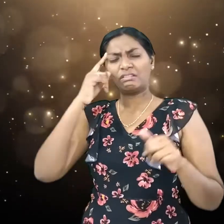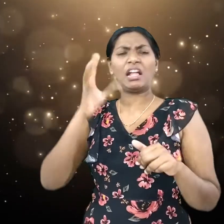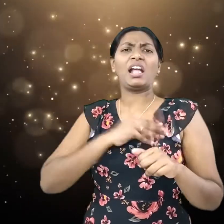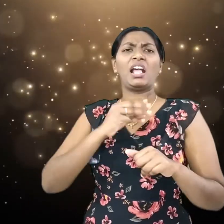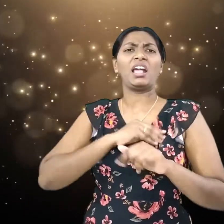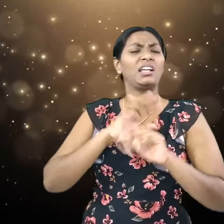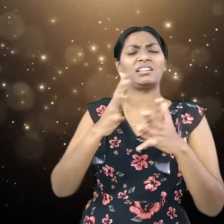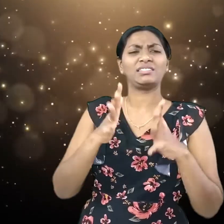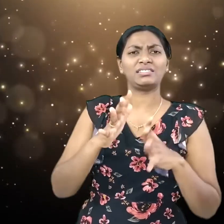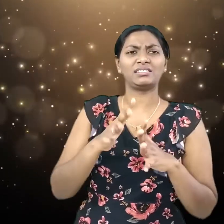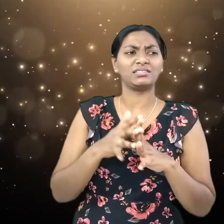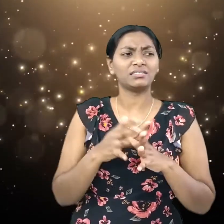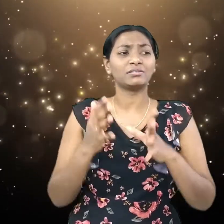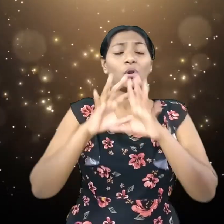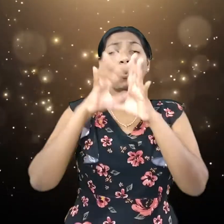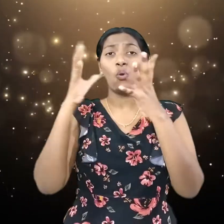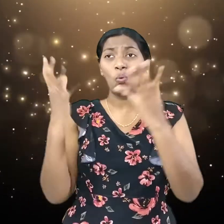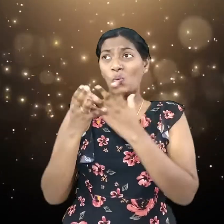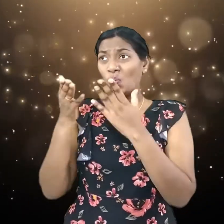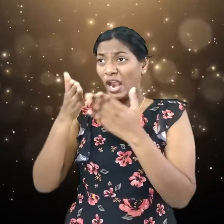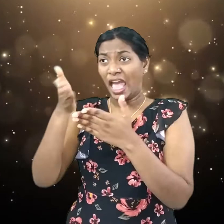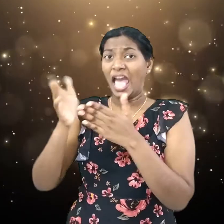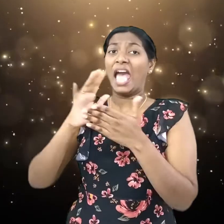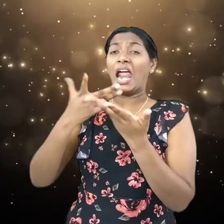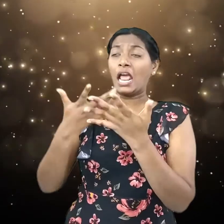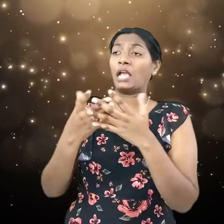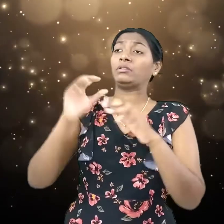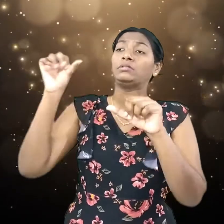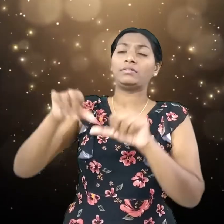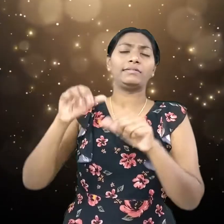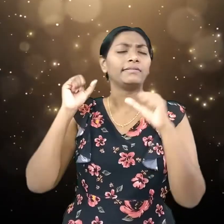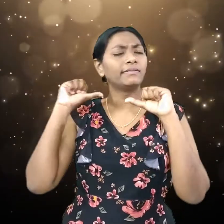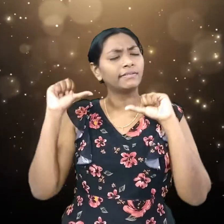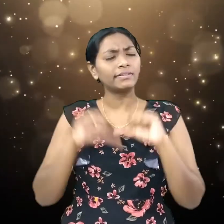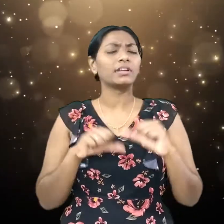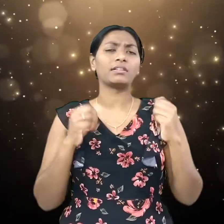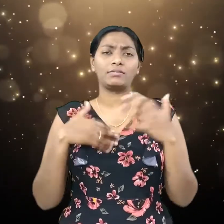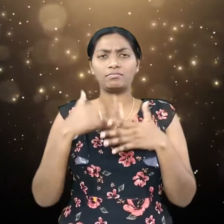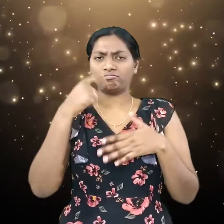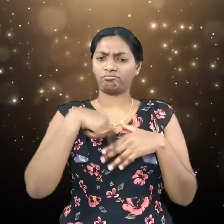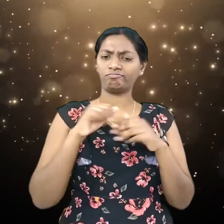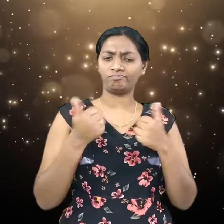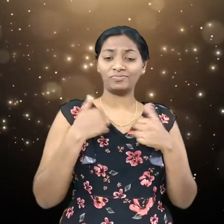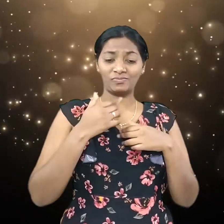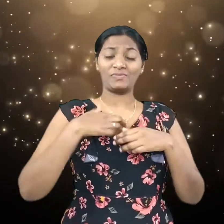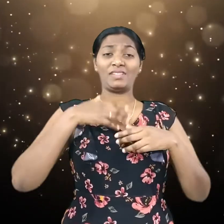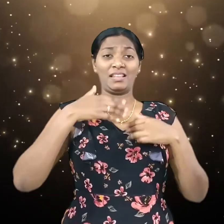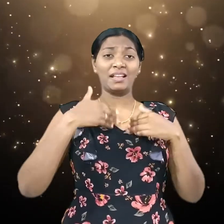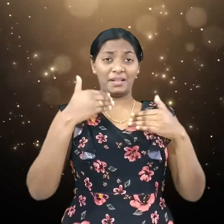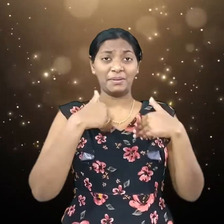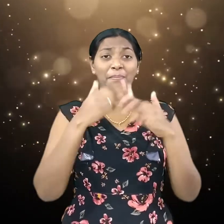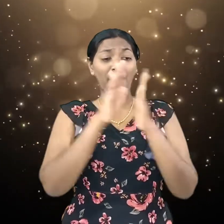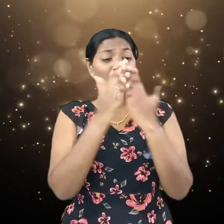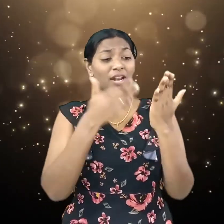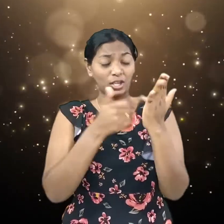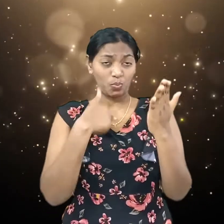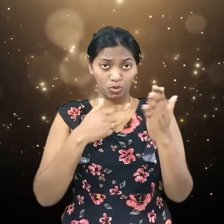लॉर्ड, बाइबल कहती है हमारे लड़ाई के हथियार सांसारिक नहीं है किंतु सामर्थ्य है पवित्र आत्मा के द्वारा। प्रेज द